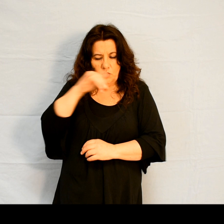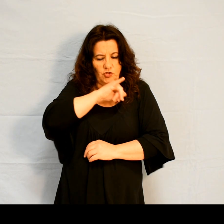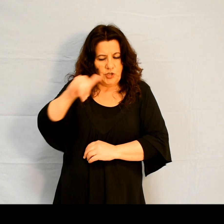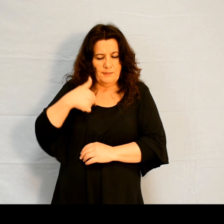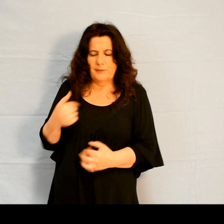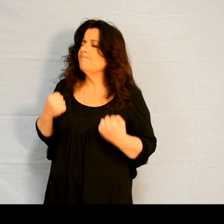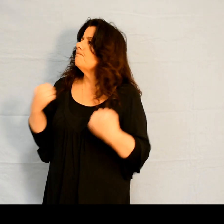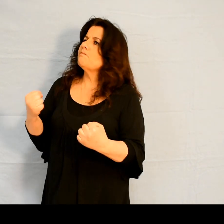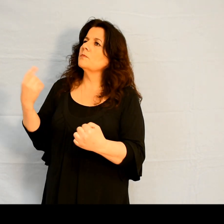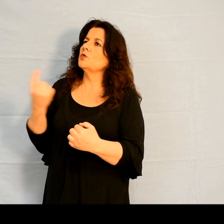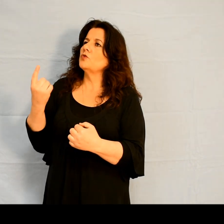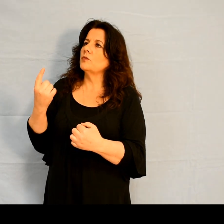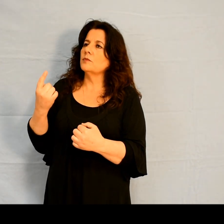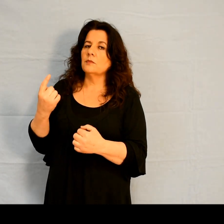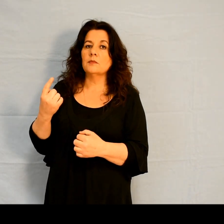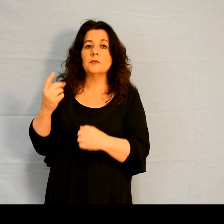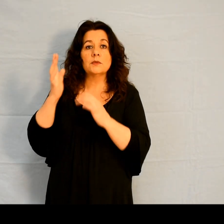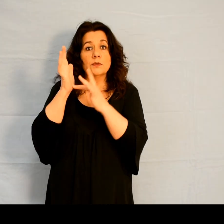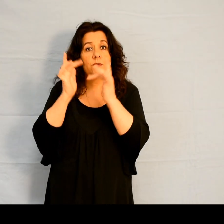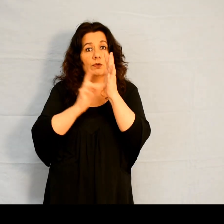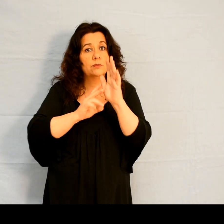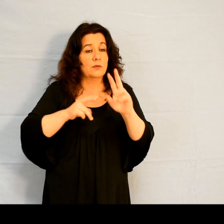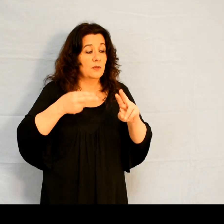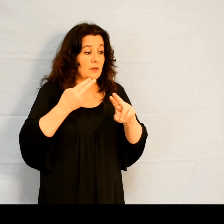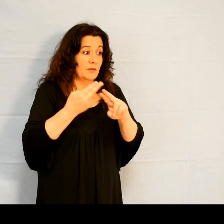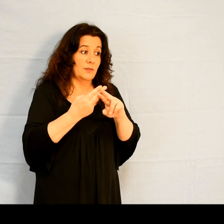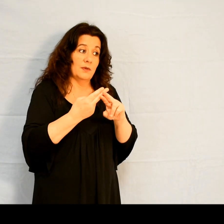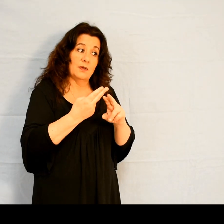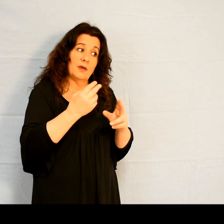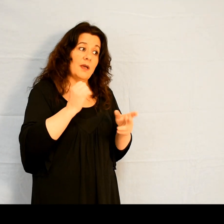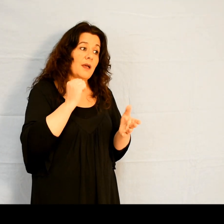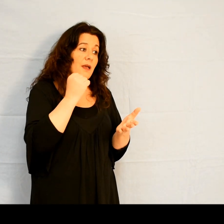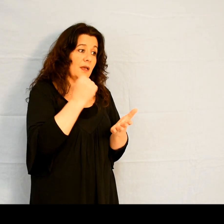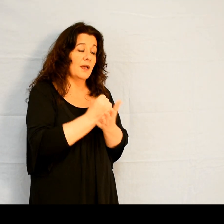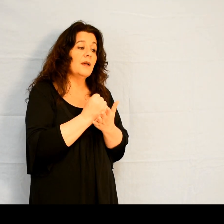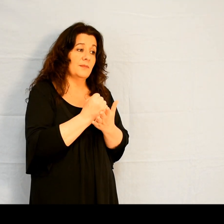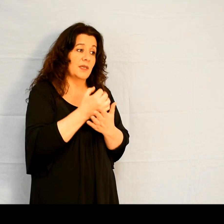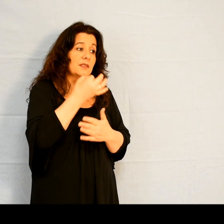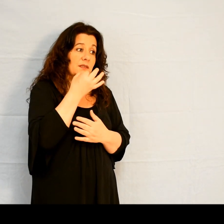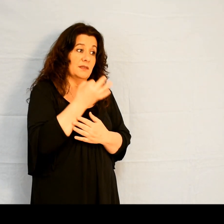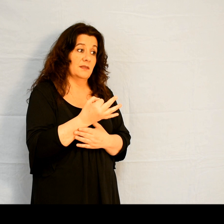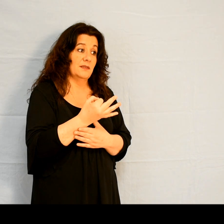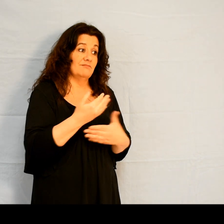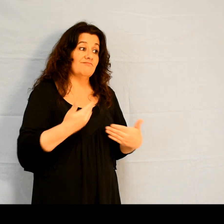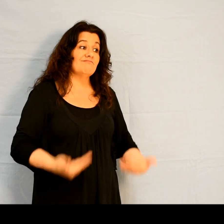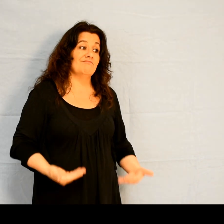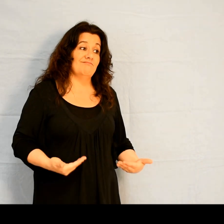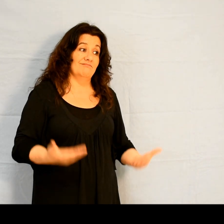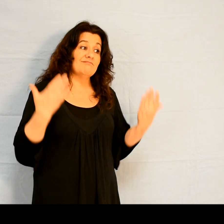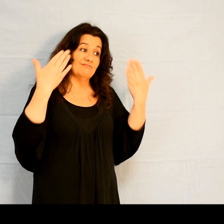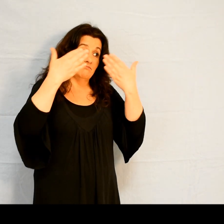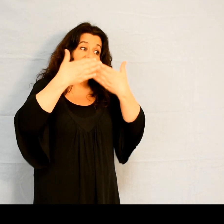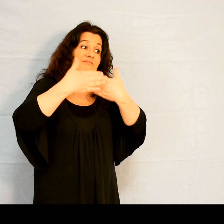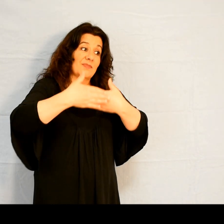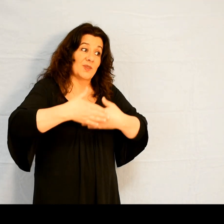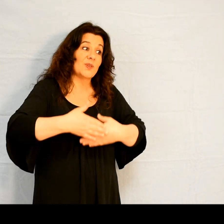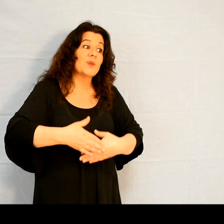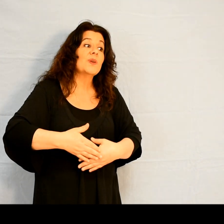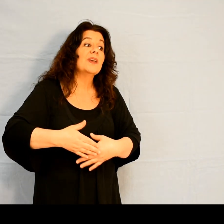Jésus lui répondit : « Amen, je te le dis, cette nuit même, avant que le coq chante,